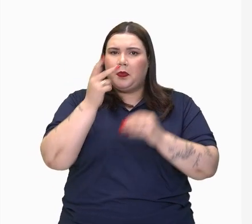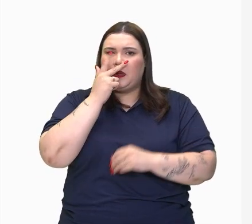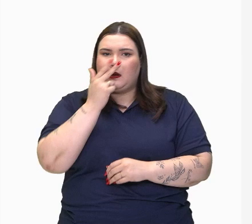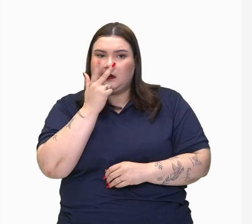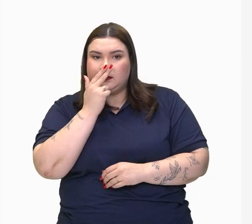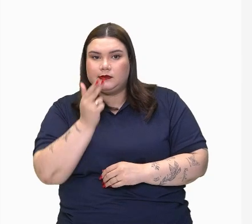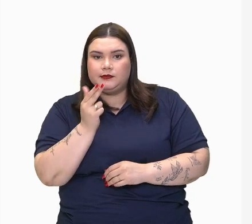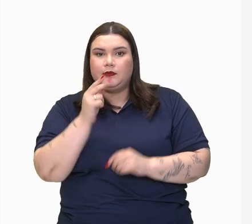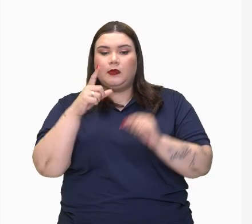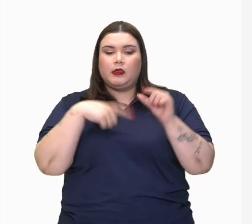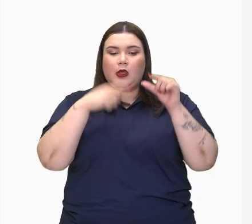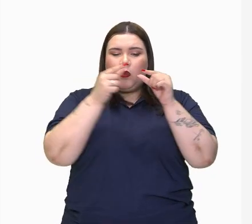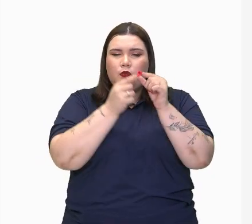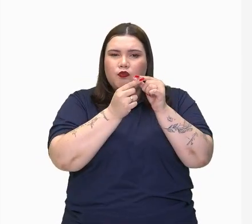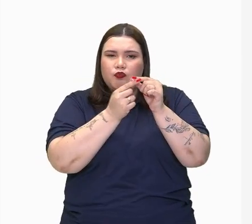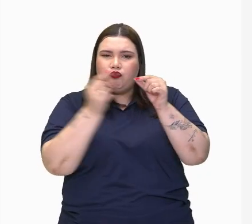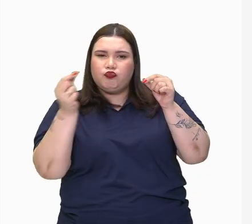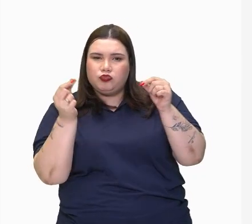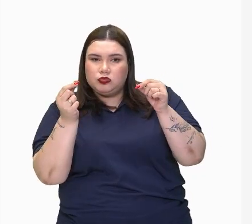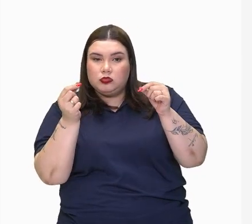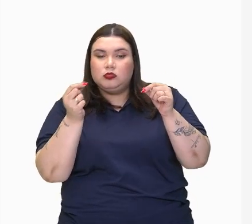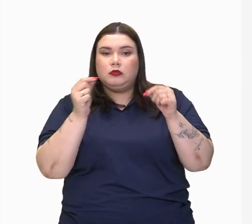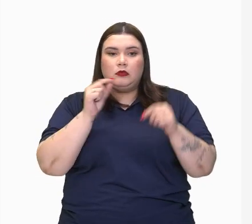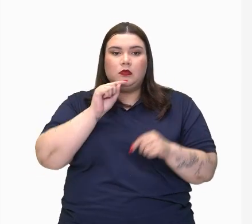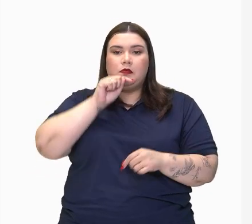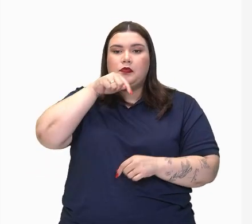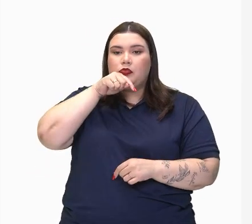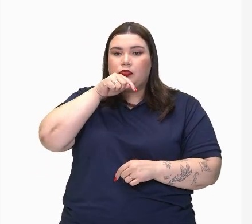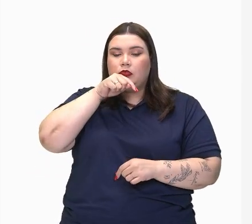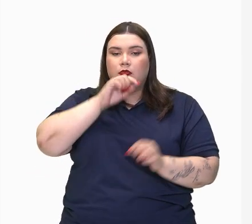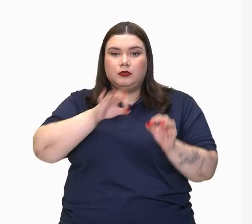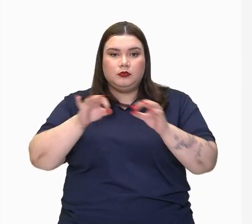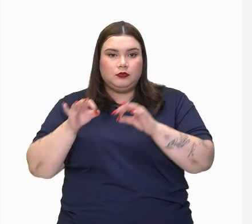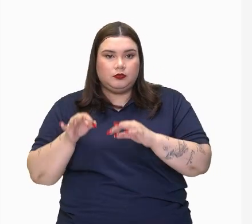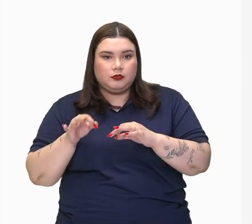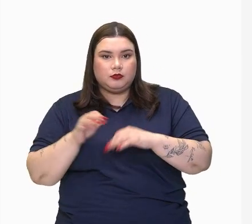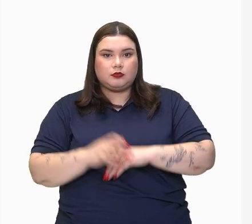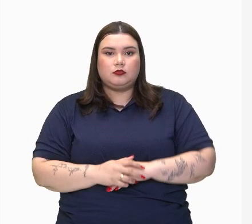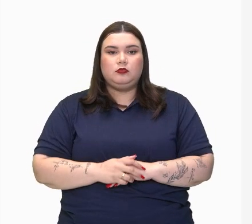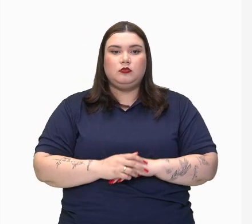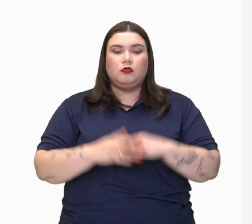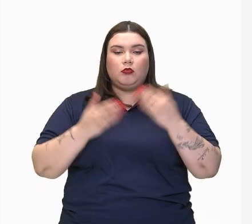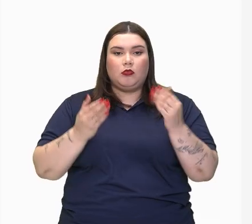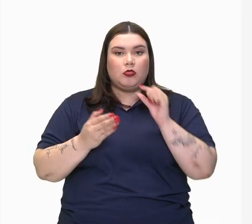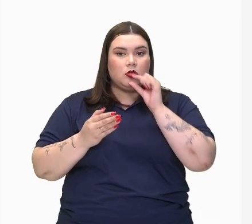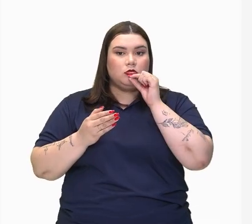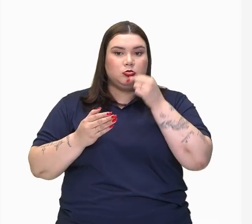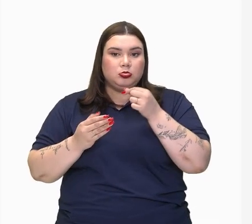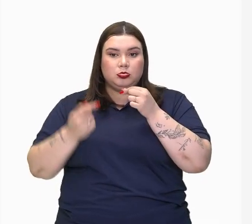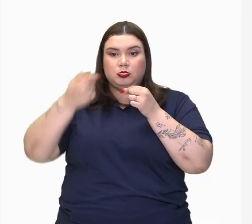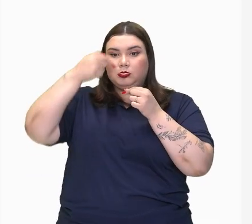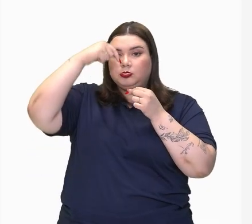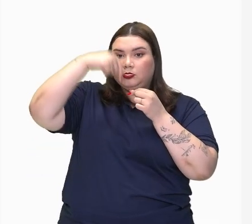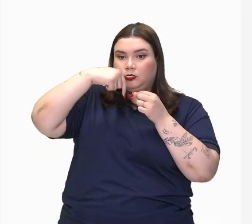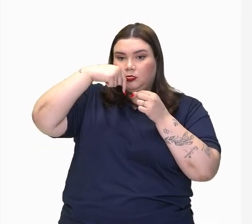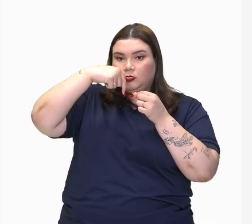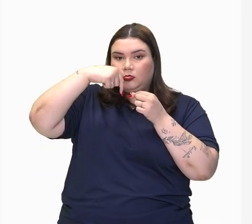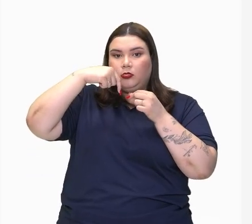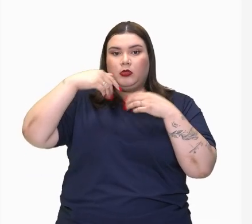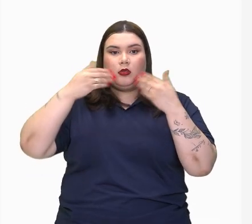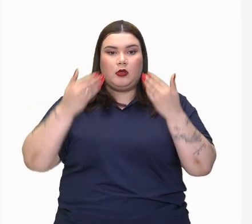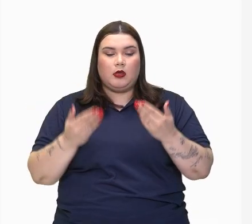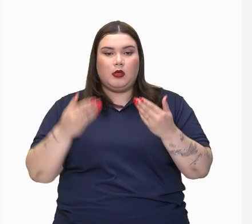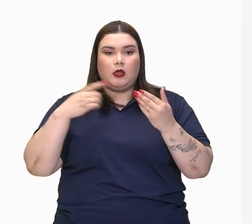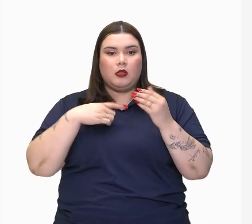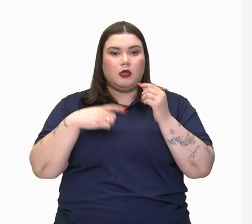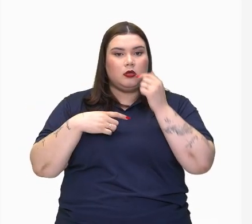algodão, agudos na ponta como um furador. Metem-nos pela parte de dentro do beiço, e a parte que lhes fica entre